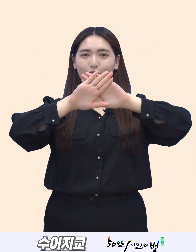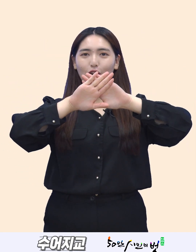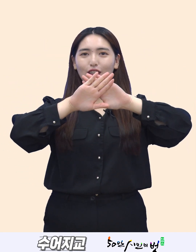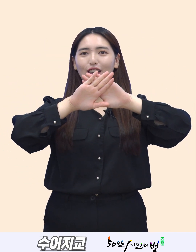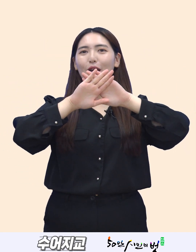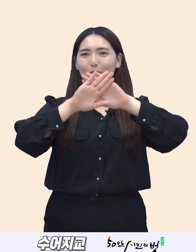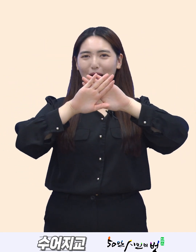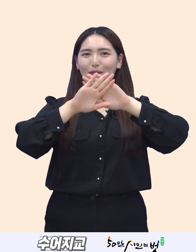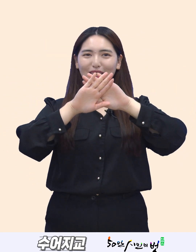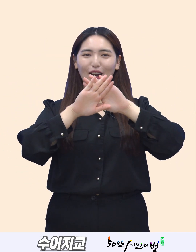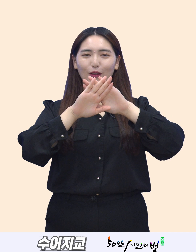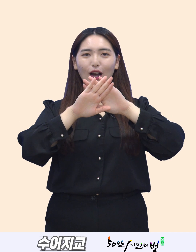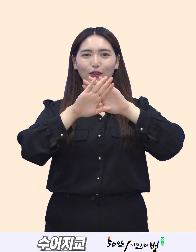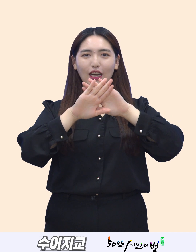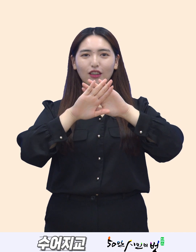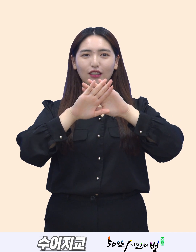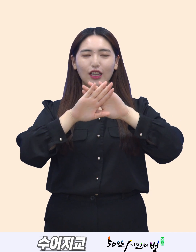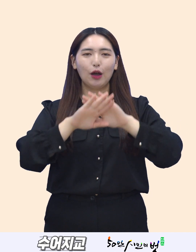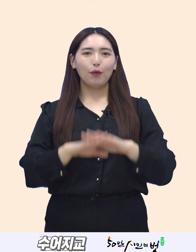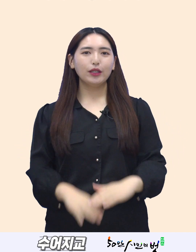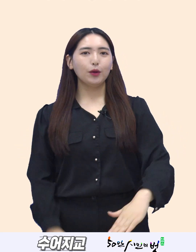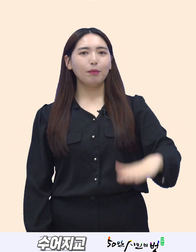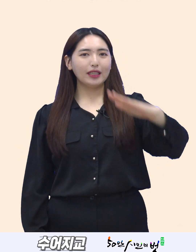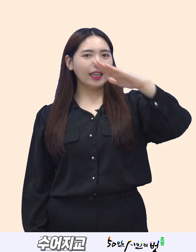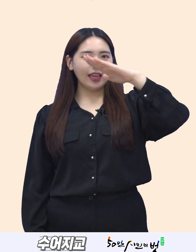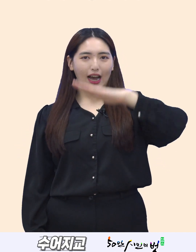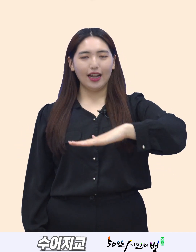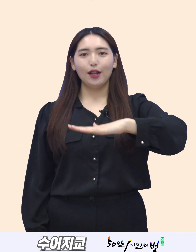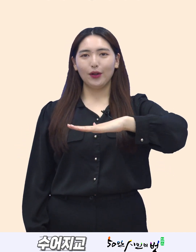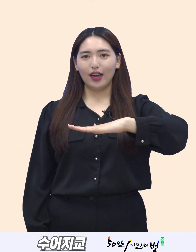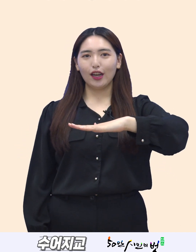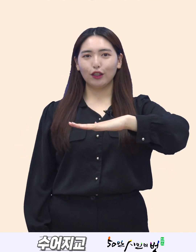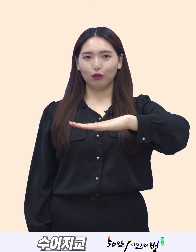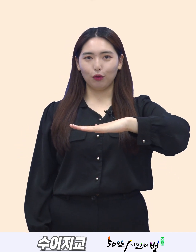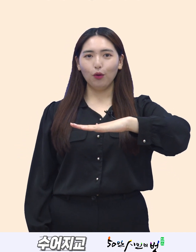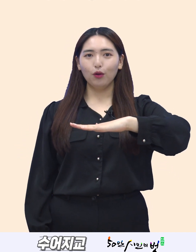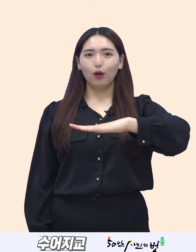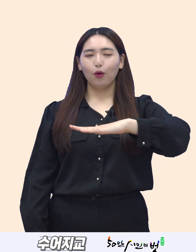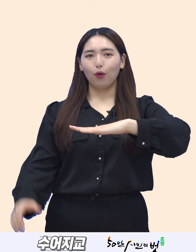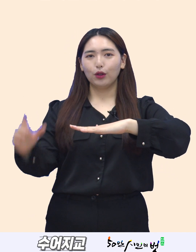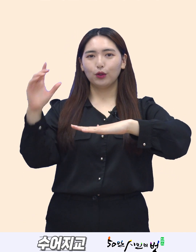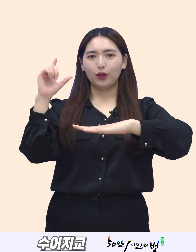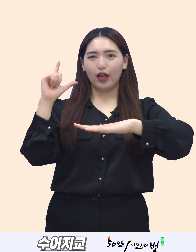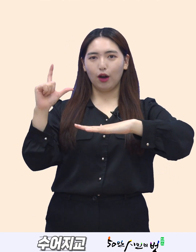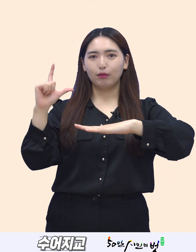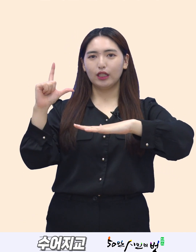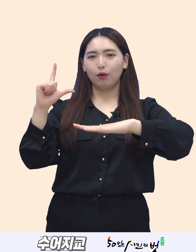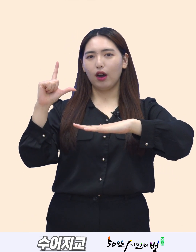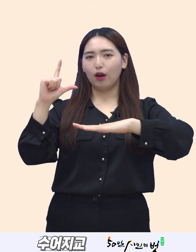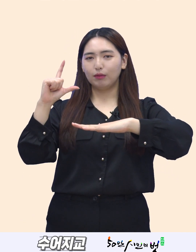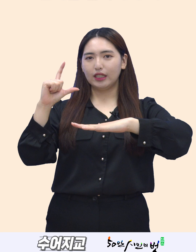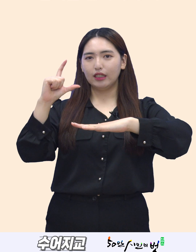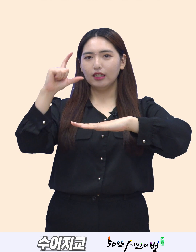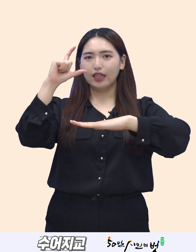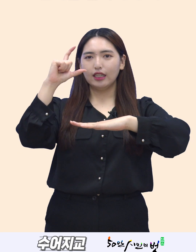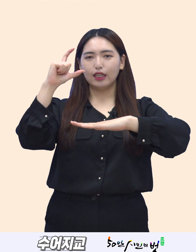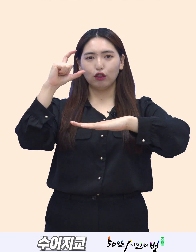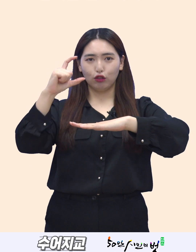기억나시죠? 밤이라고 하고요. 왼손바닥이 아래로 향하게 두고 오른손의 검지와 엄지를 살짝